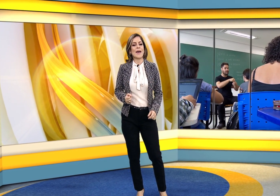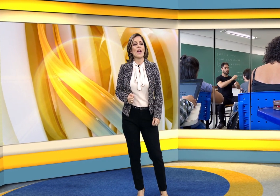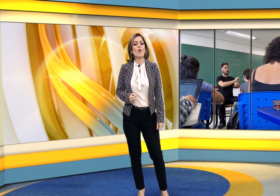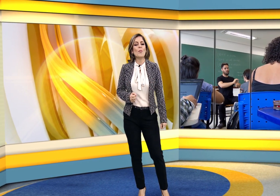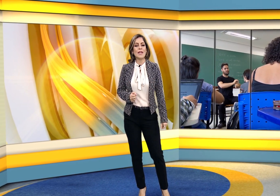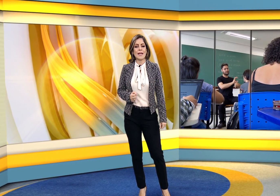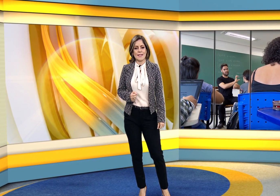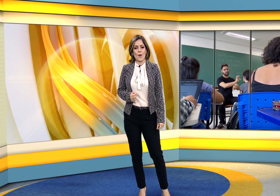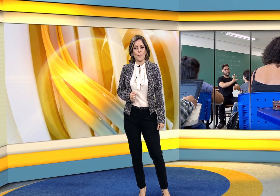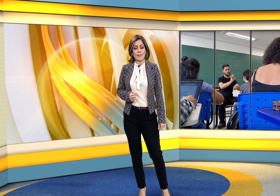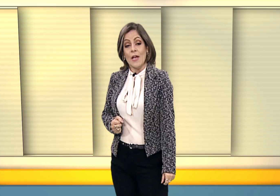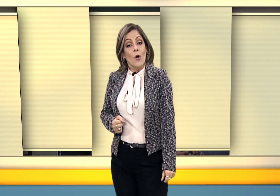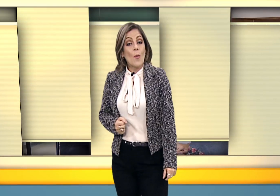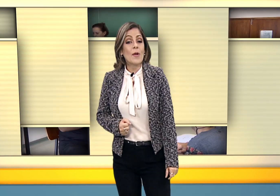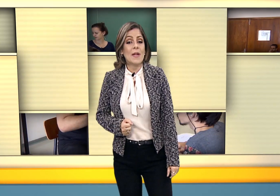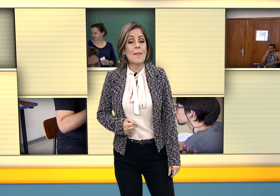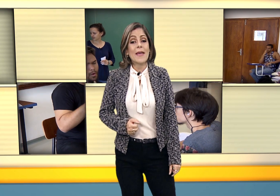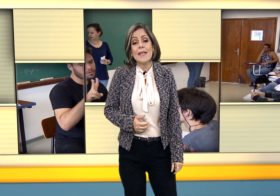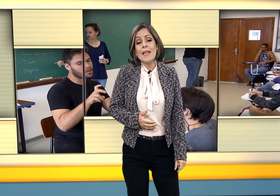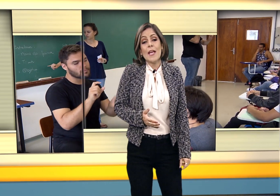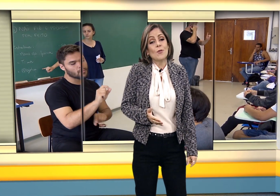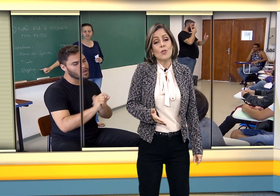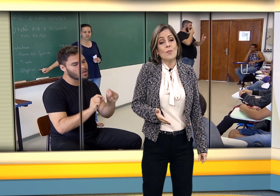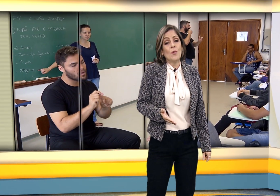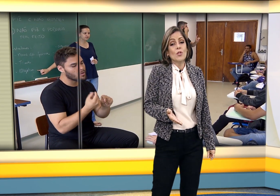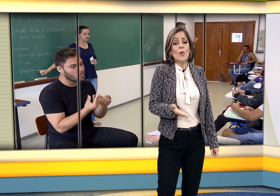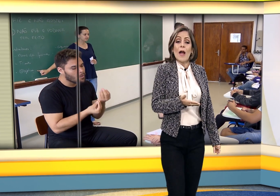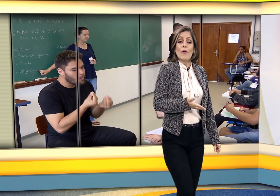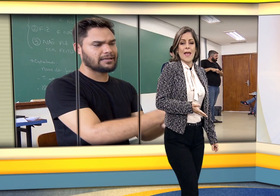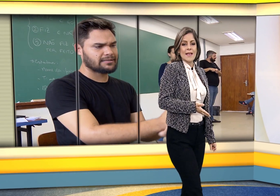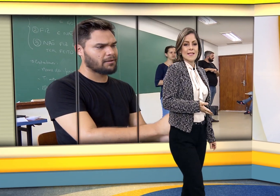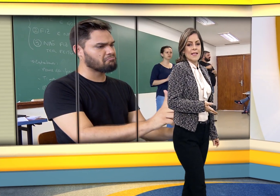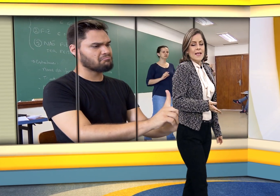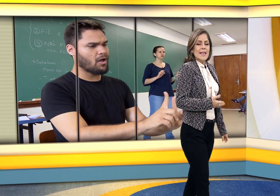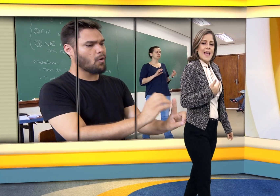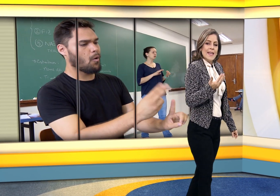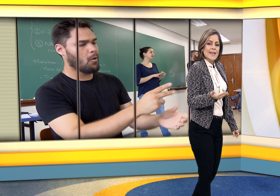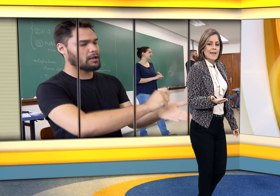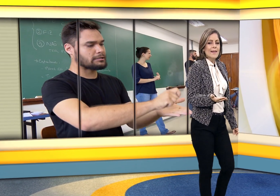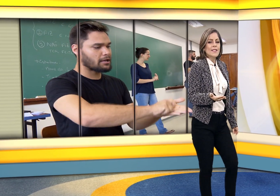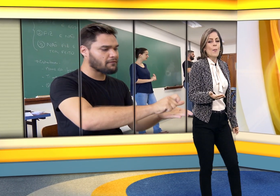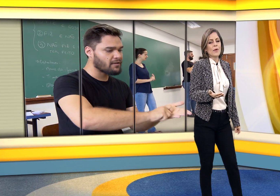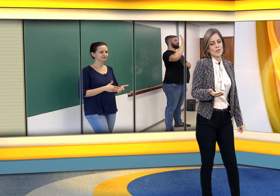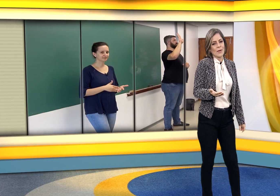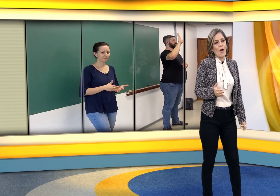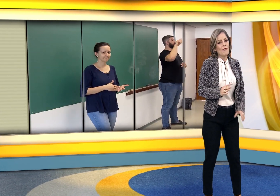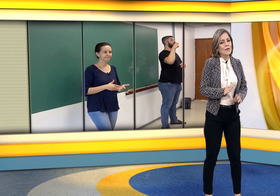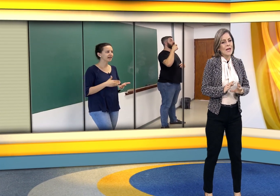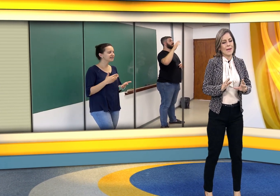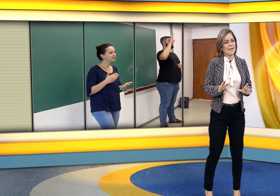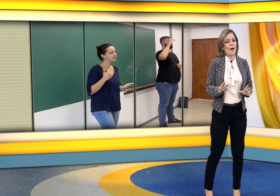a comunicação. O problema é que nem todo mundo a conhece. E é aí que entra um profissional fundamental,